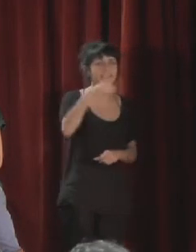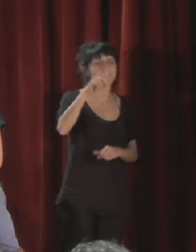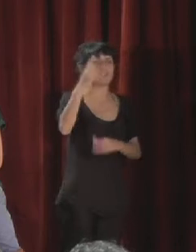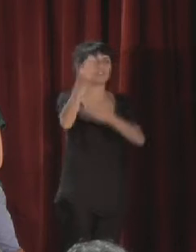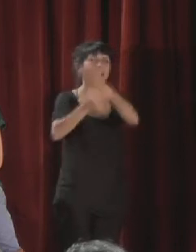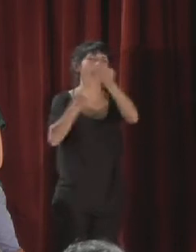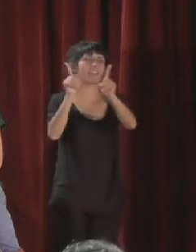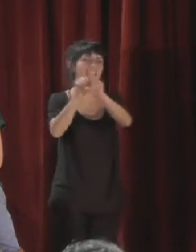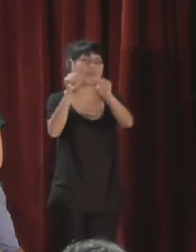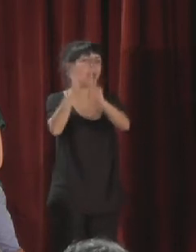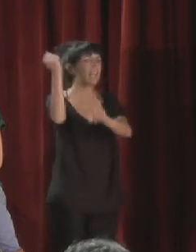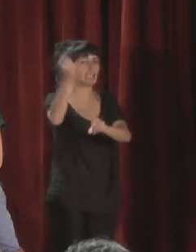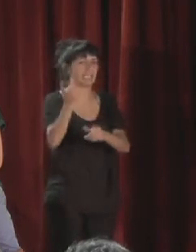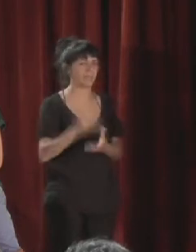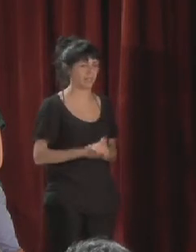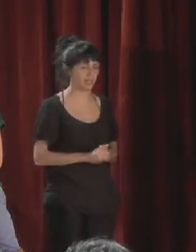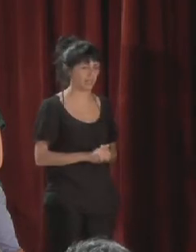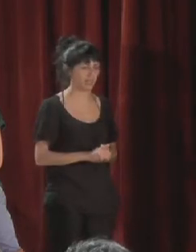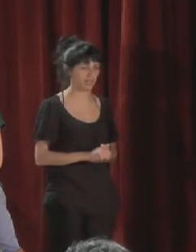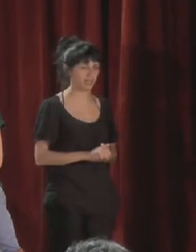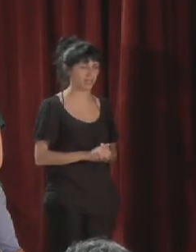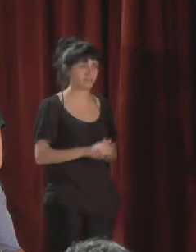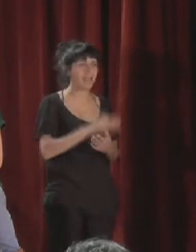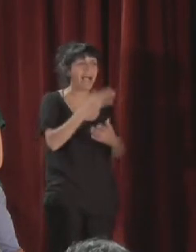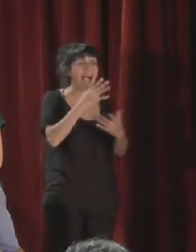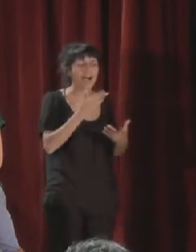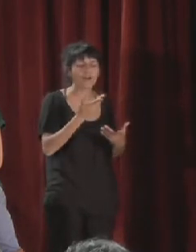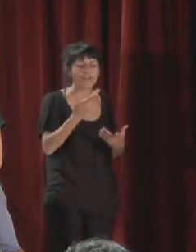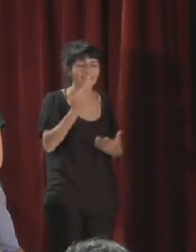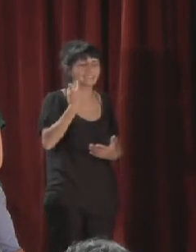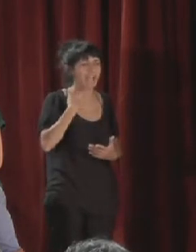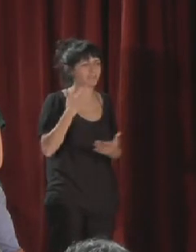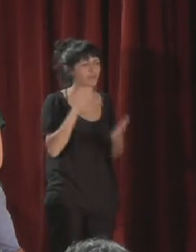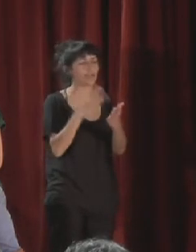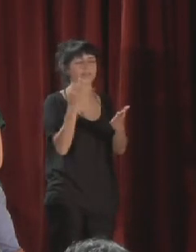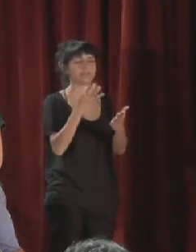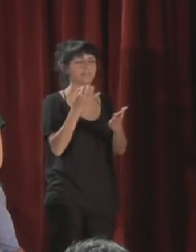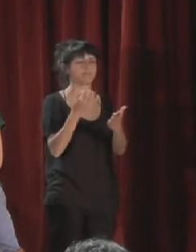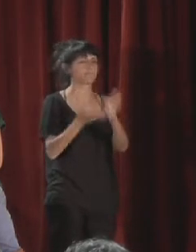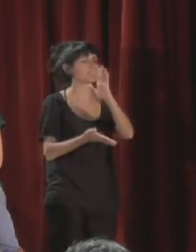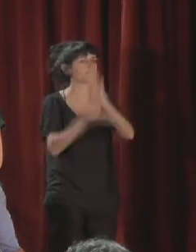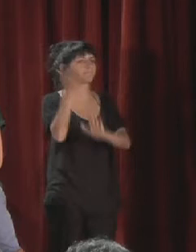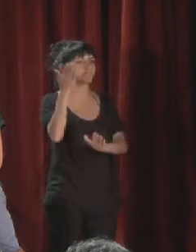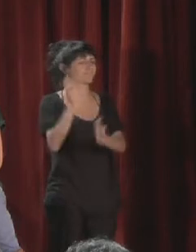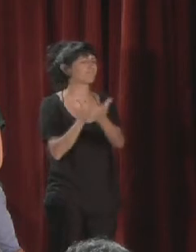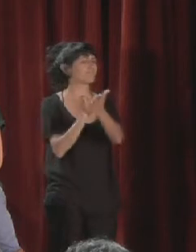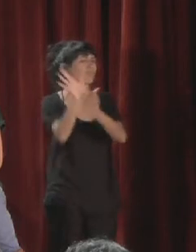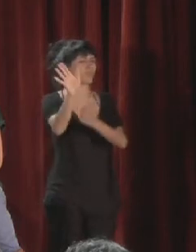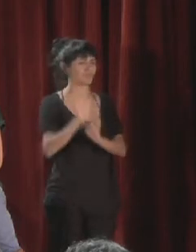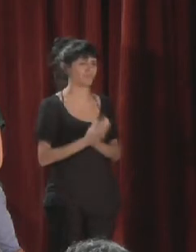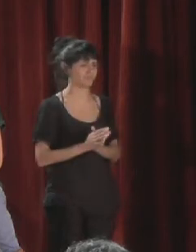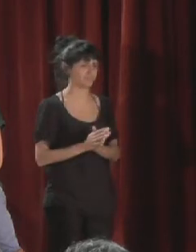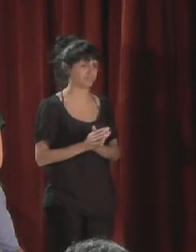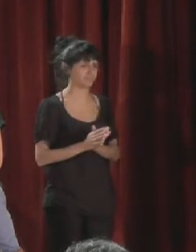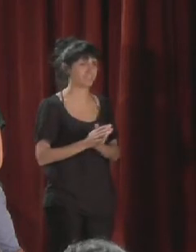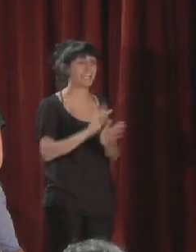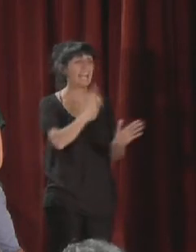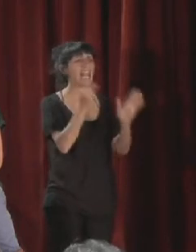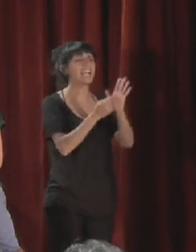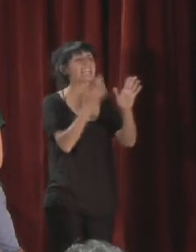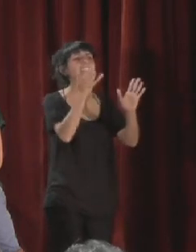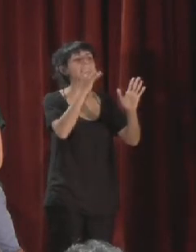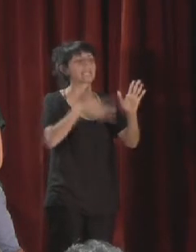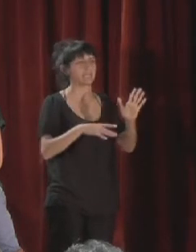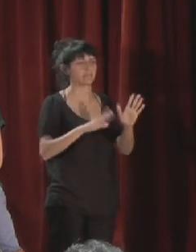calamidades. Chegou a hora de afastalos, de gobernar para as persoas, de lexislar para esas familias